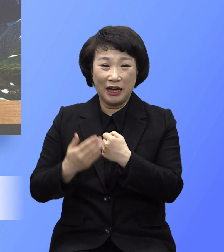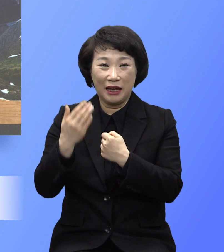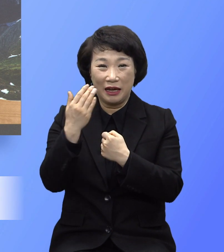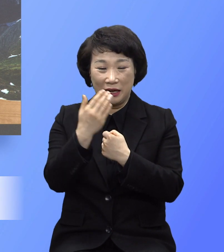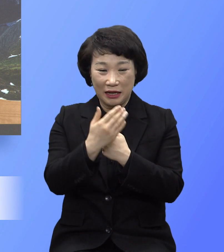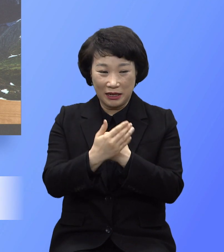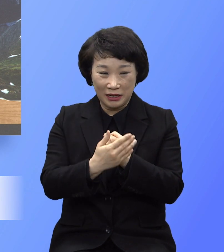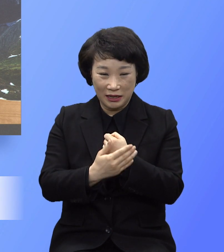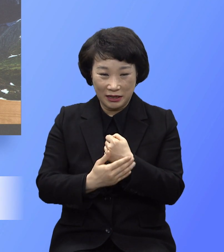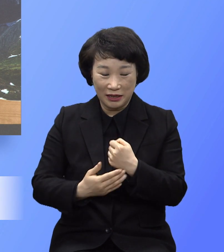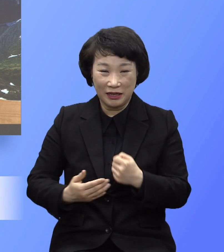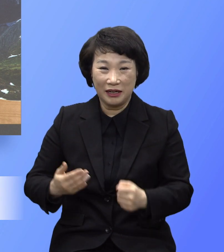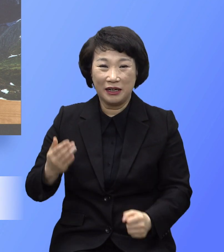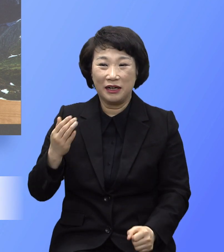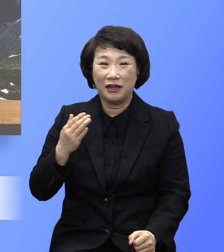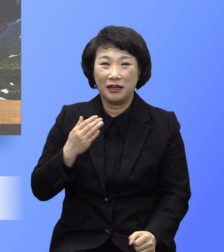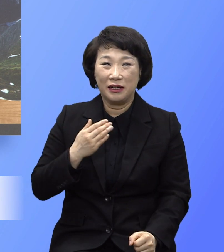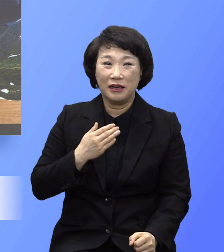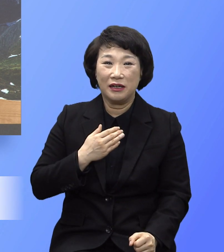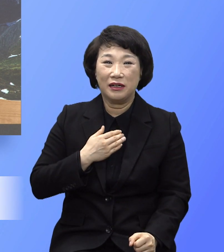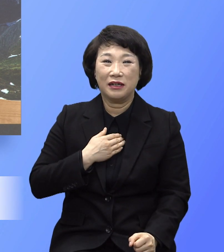은혜,